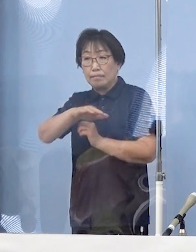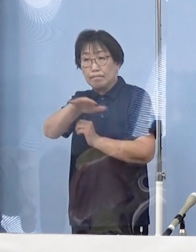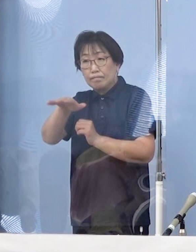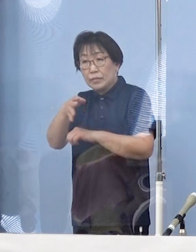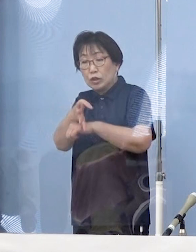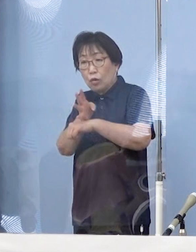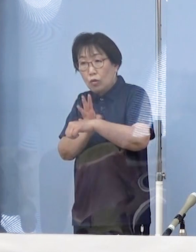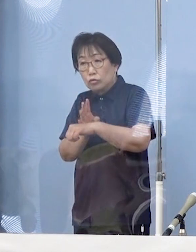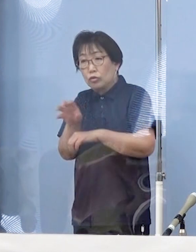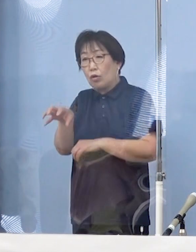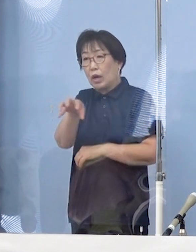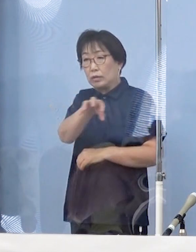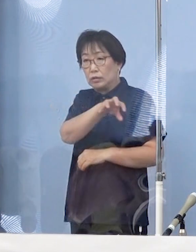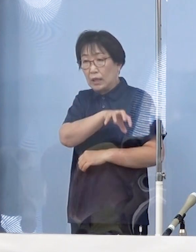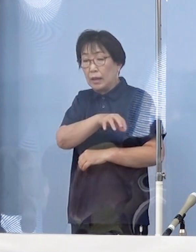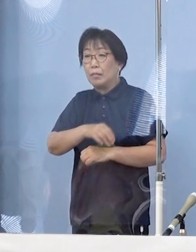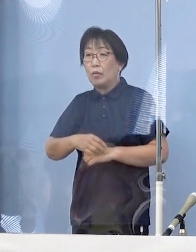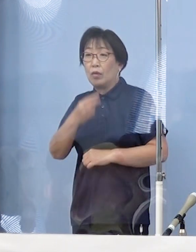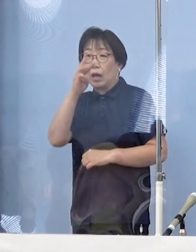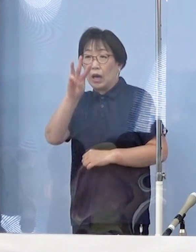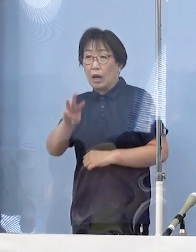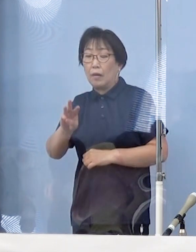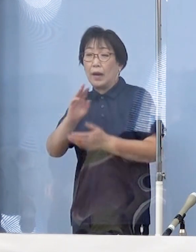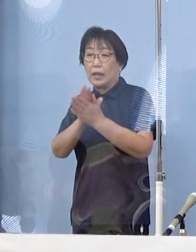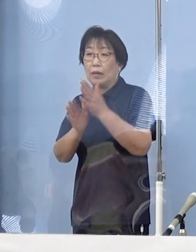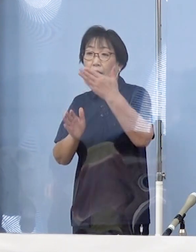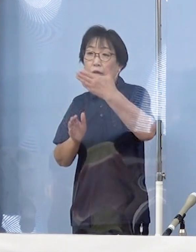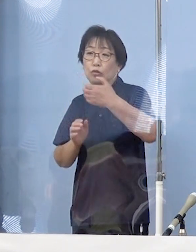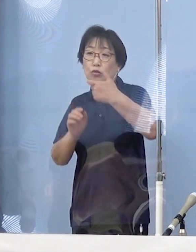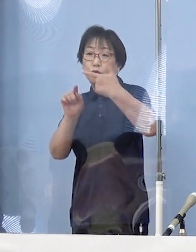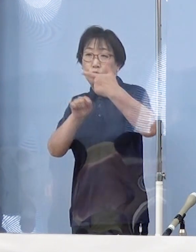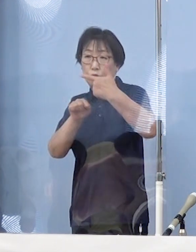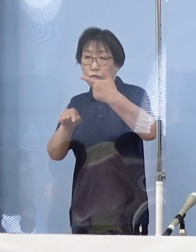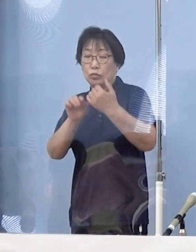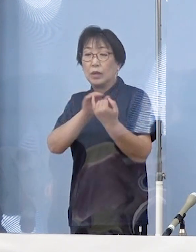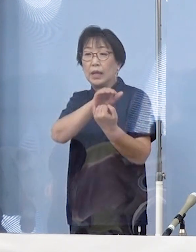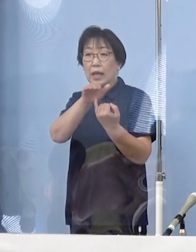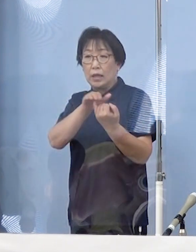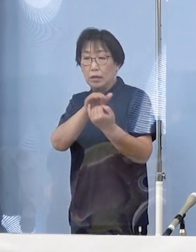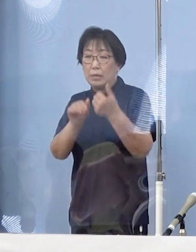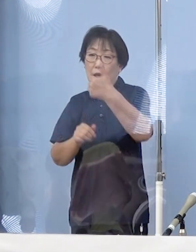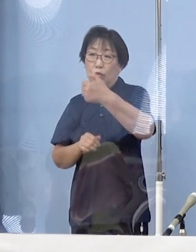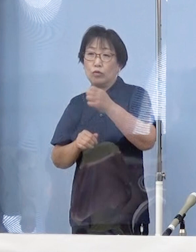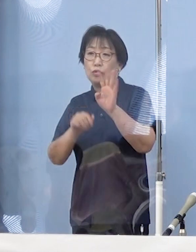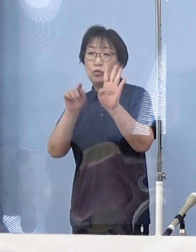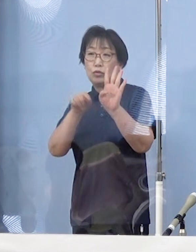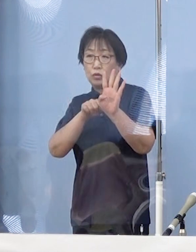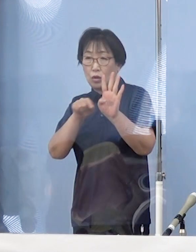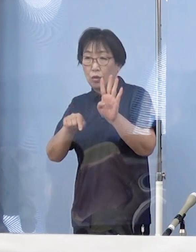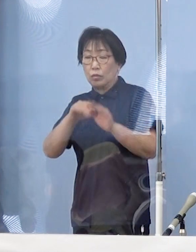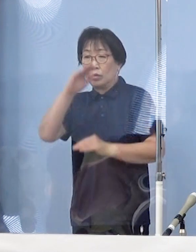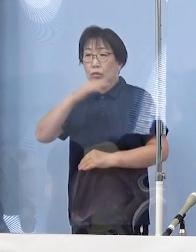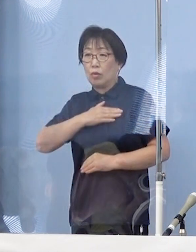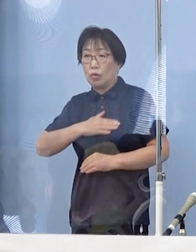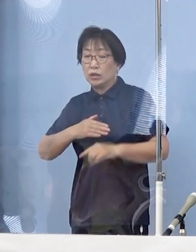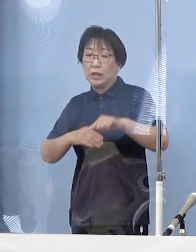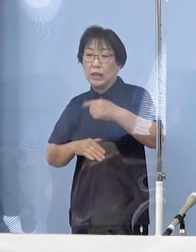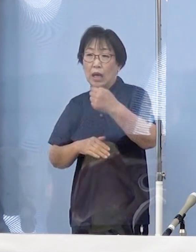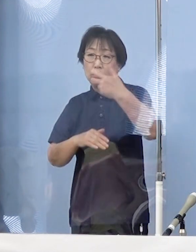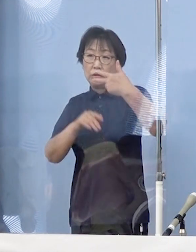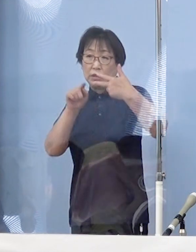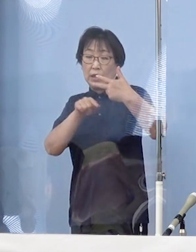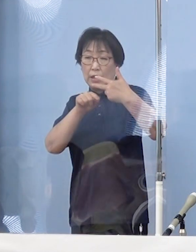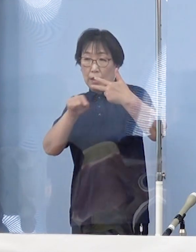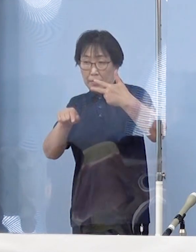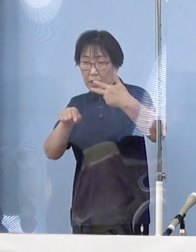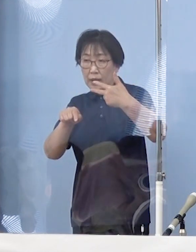ても、香川県で96名、愛媛県で54名、高知県で107名と厳